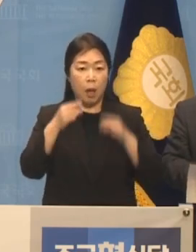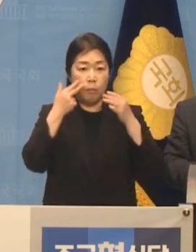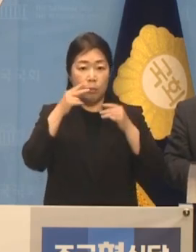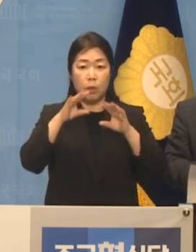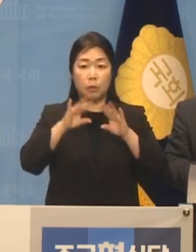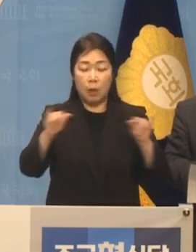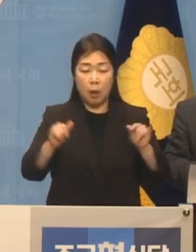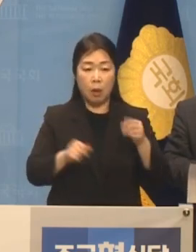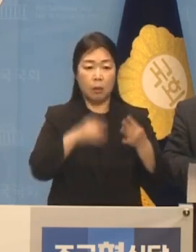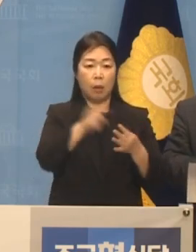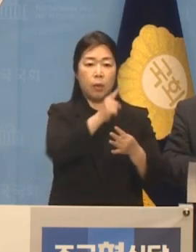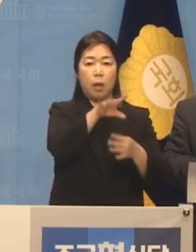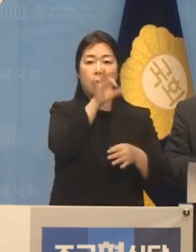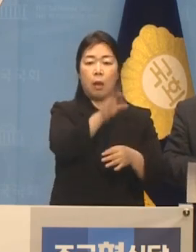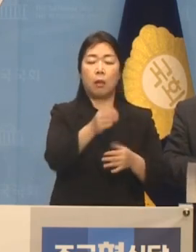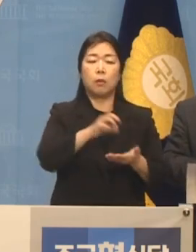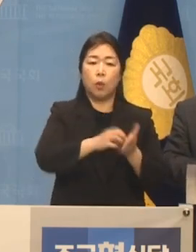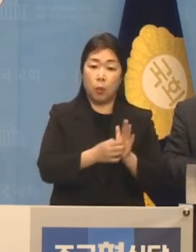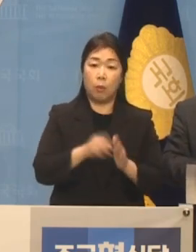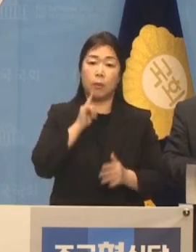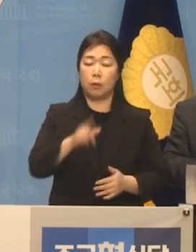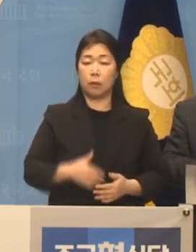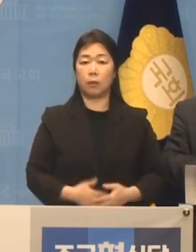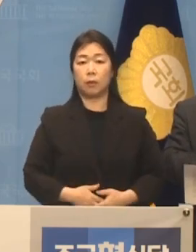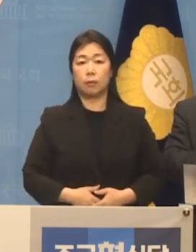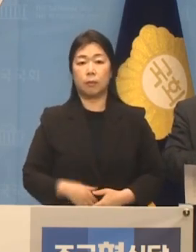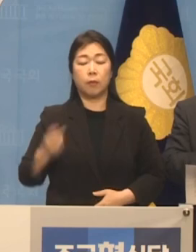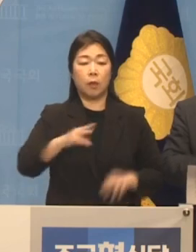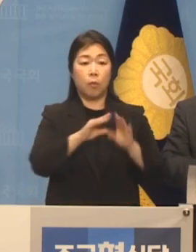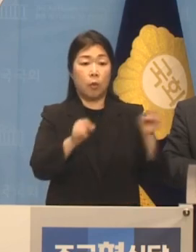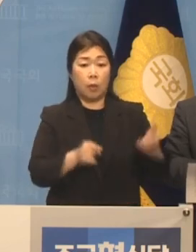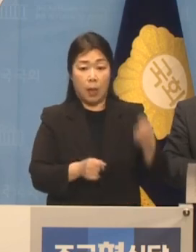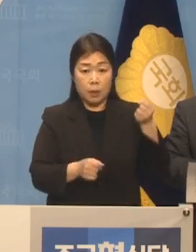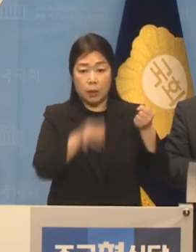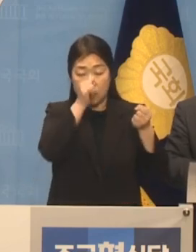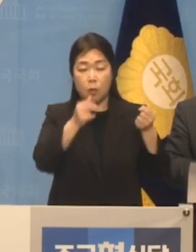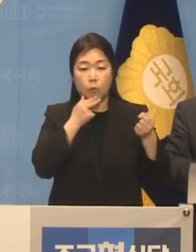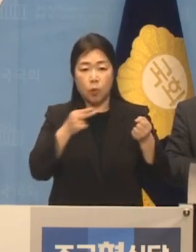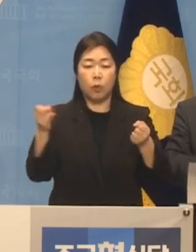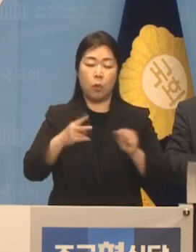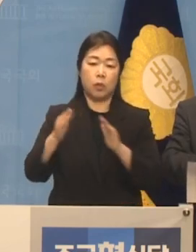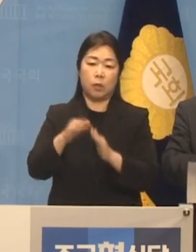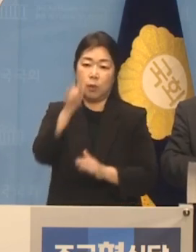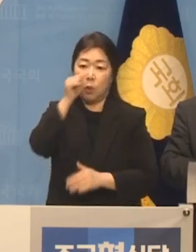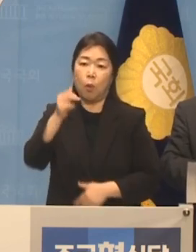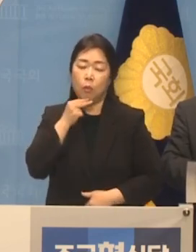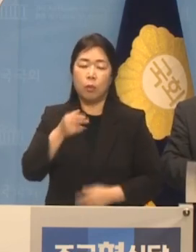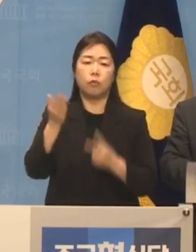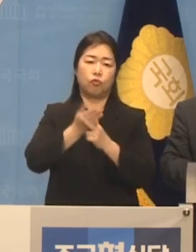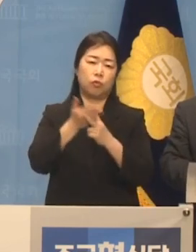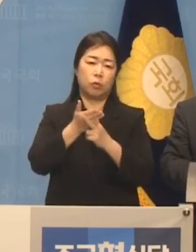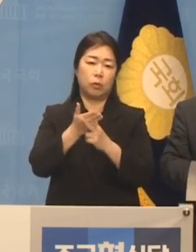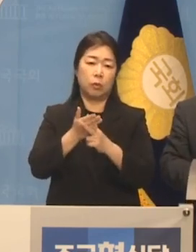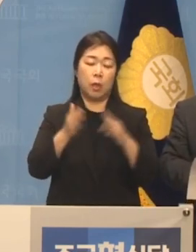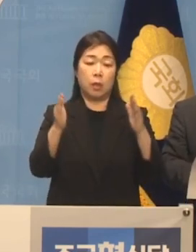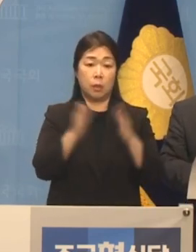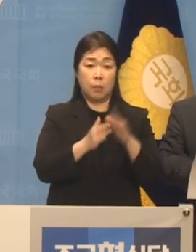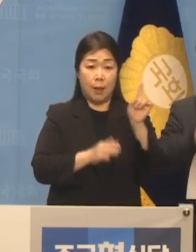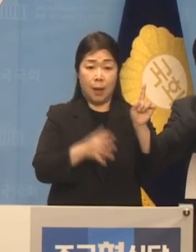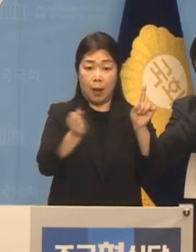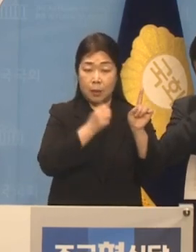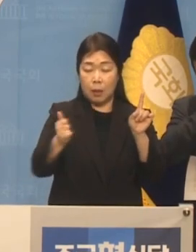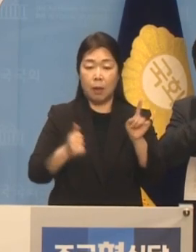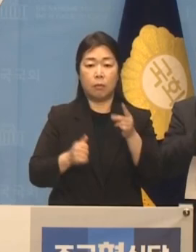되었습니다. 그뿐 아니라 부동산 소유자와 비소유자, 유주택자와 무주택자, 1주택자와